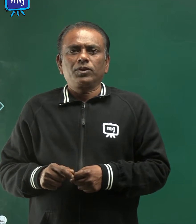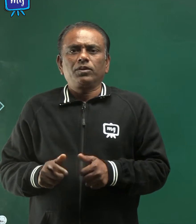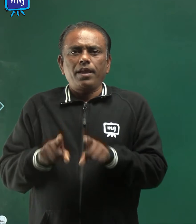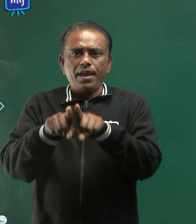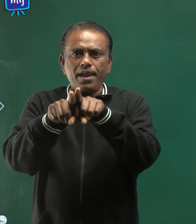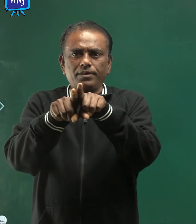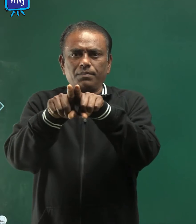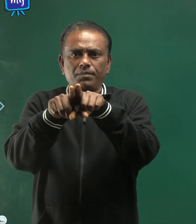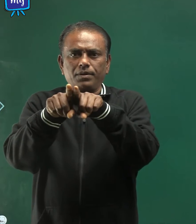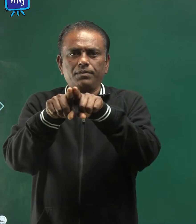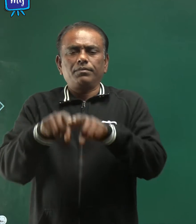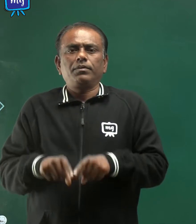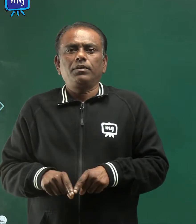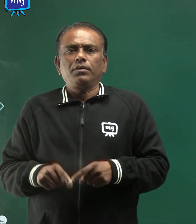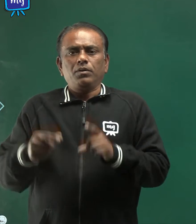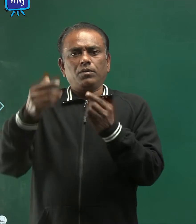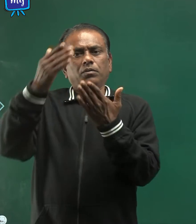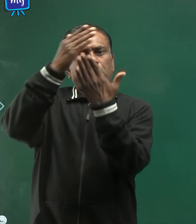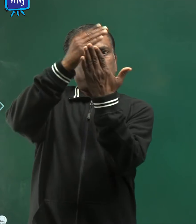उदाहरण चरण